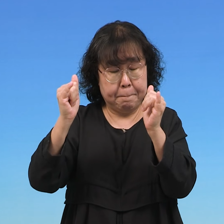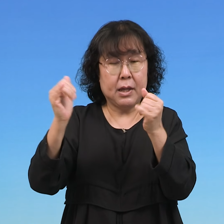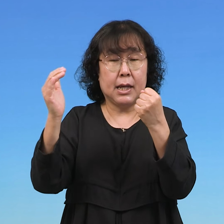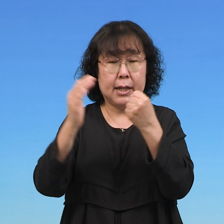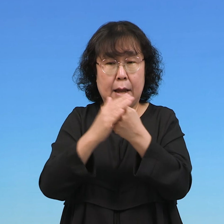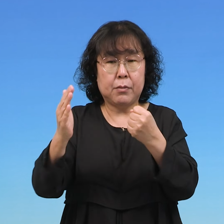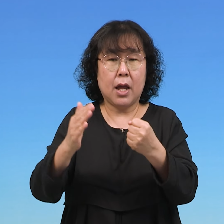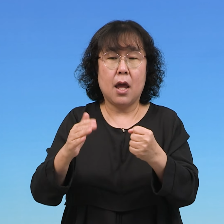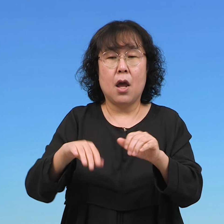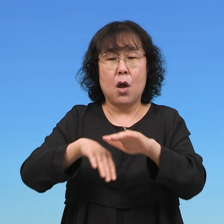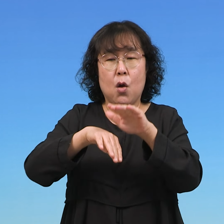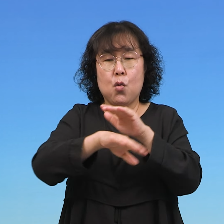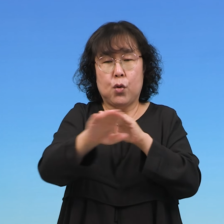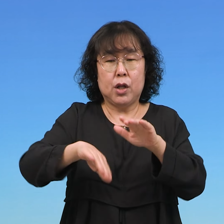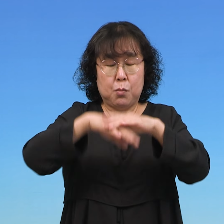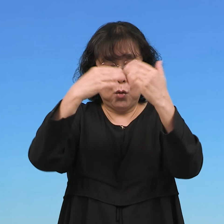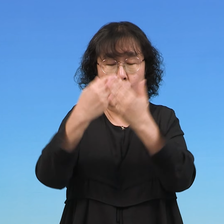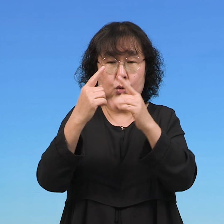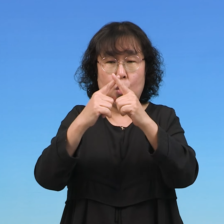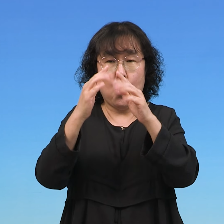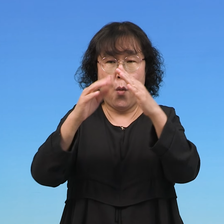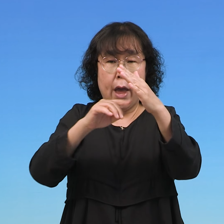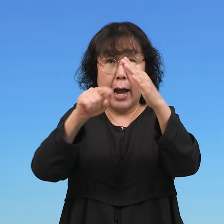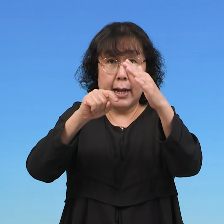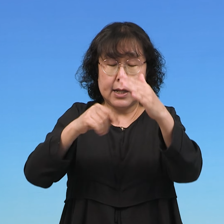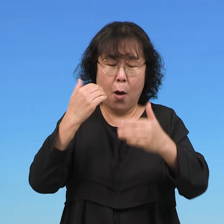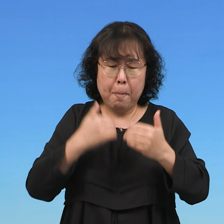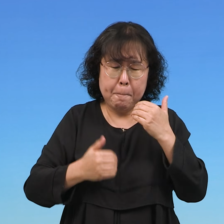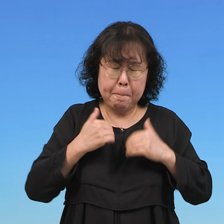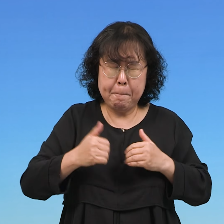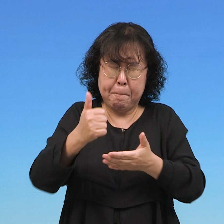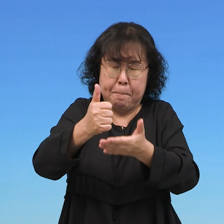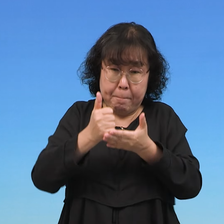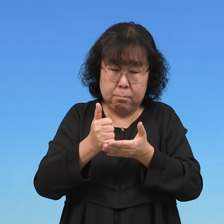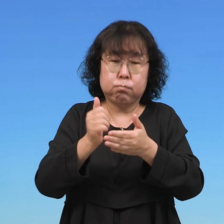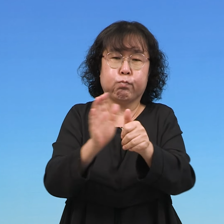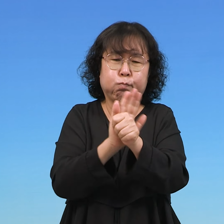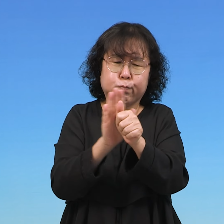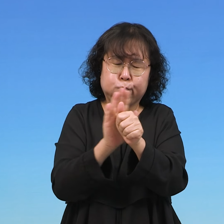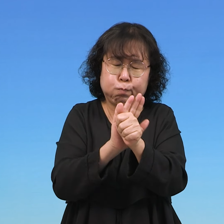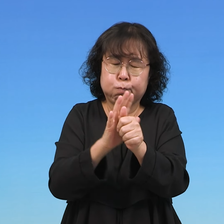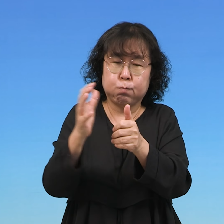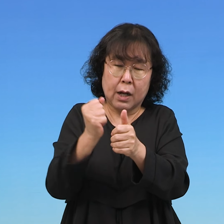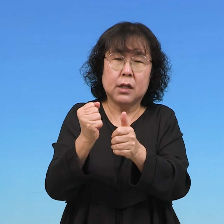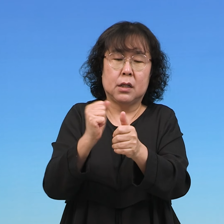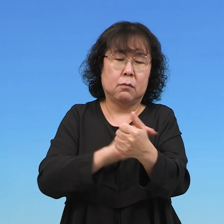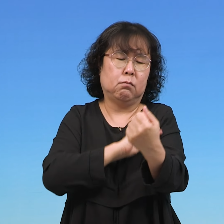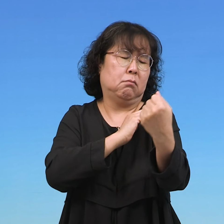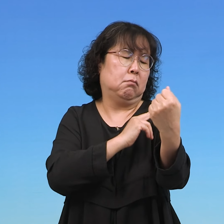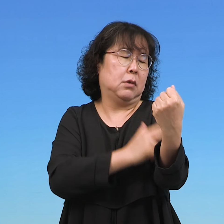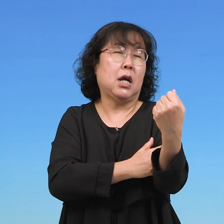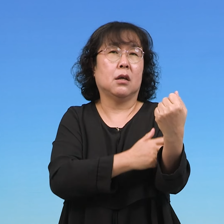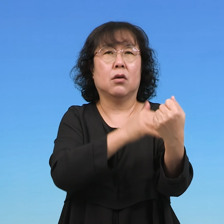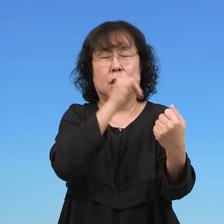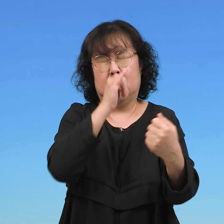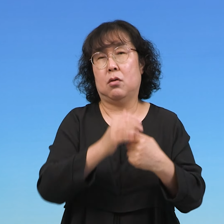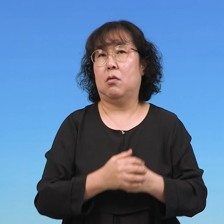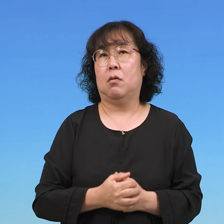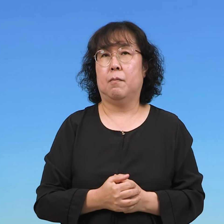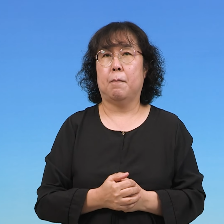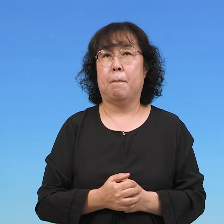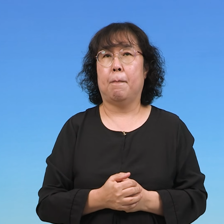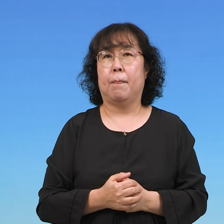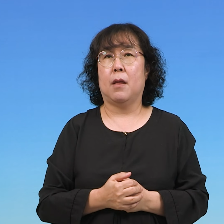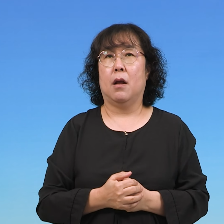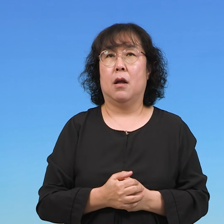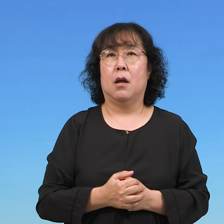하나 충분한 조건이에요. 이거로서 하나님이 엿새 동안 어떻게 살았는지와 관계없이 빈부를 따지지